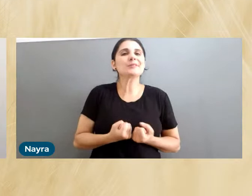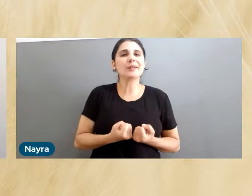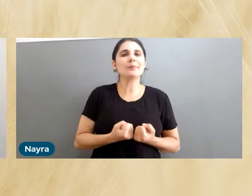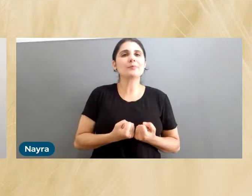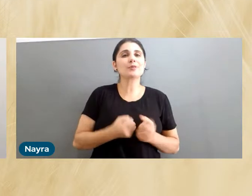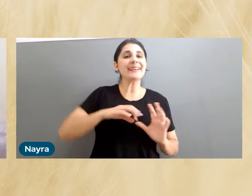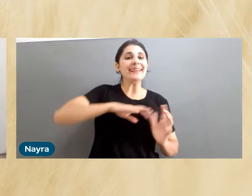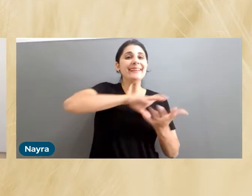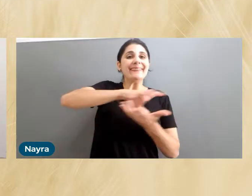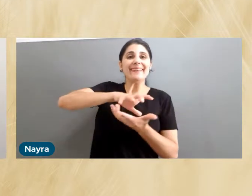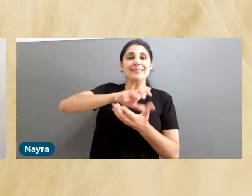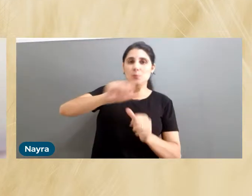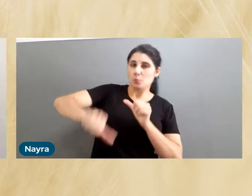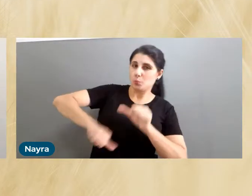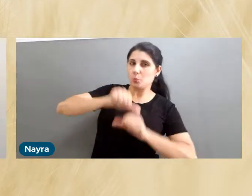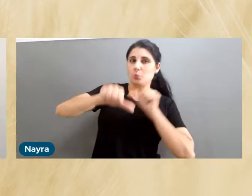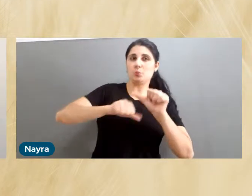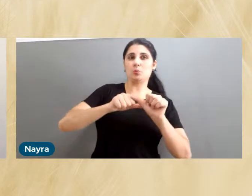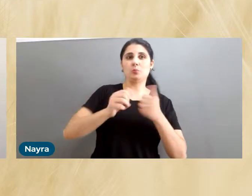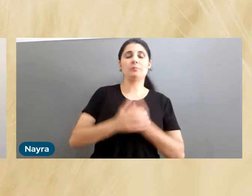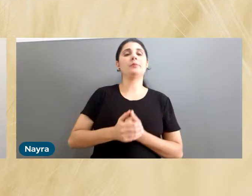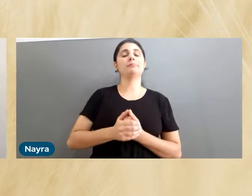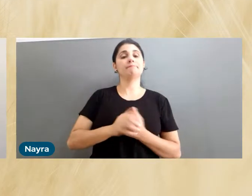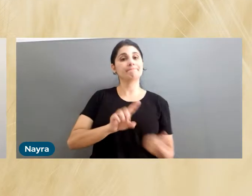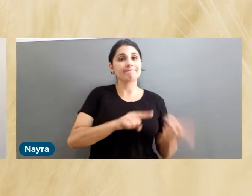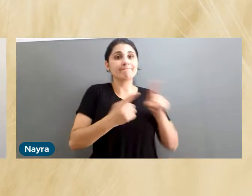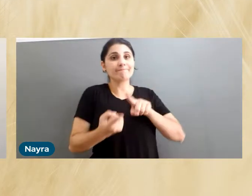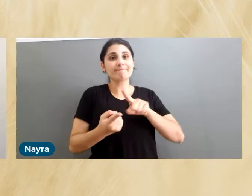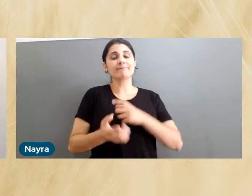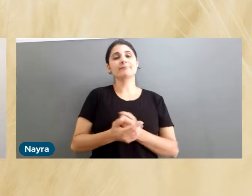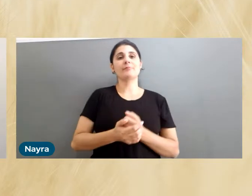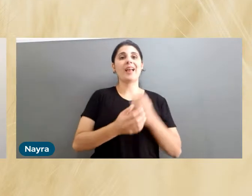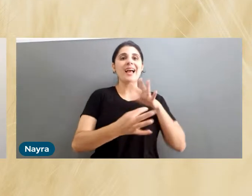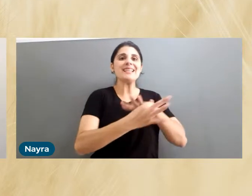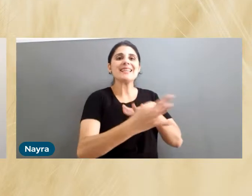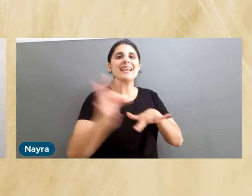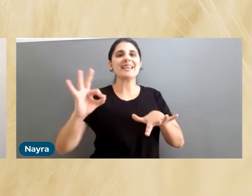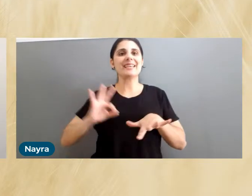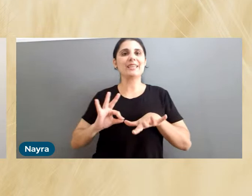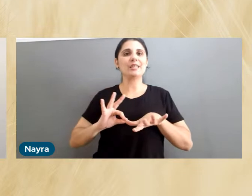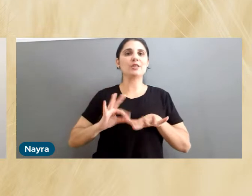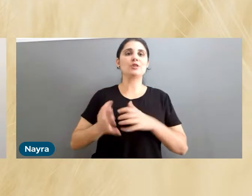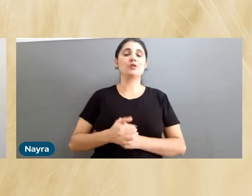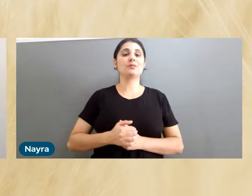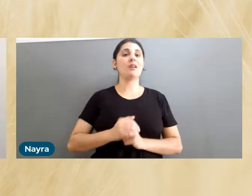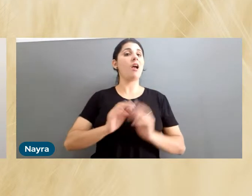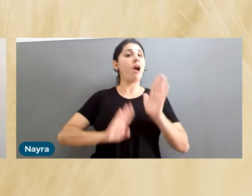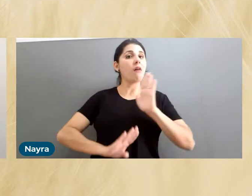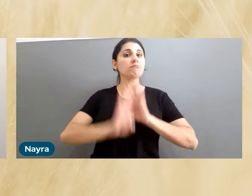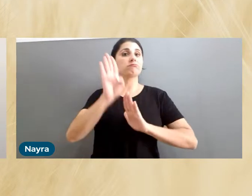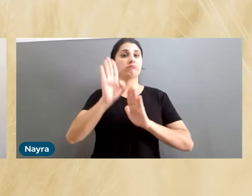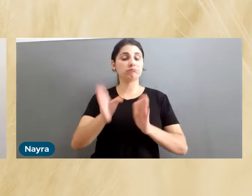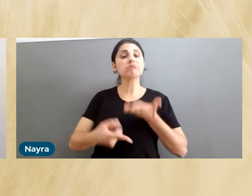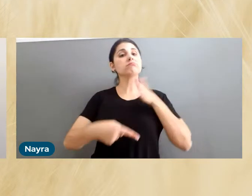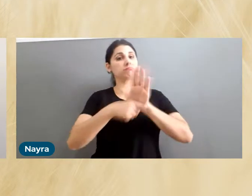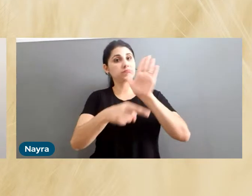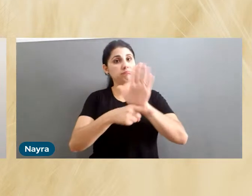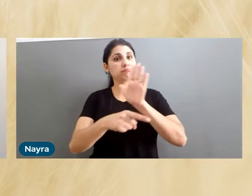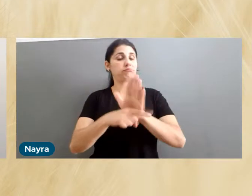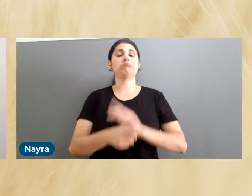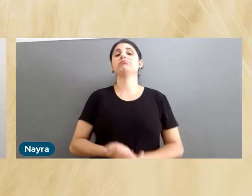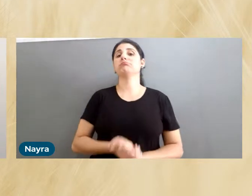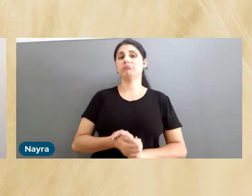transição planetária, caminhando para a regeneração, as redes sociais são um avanço e uma contribuição